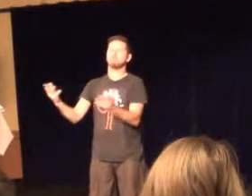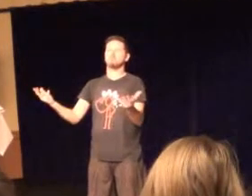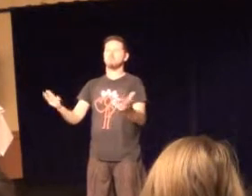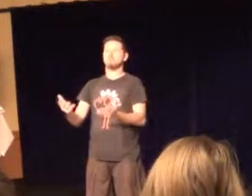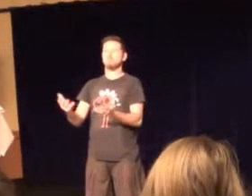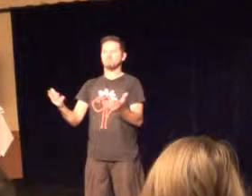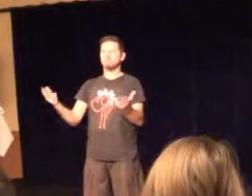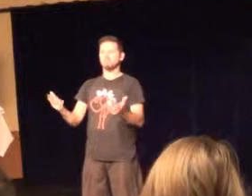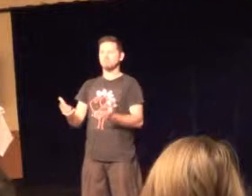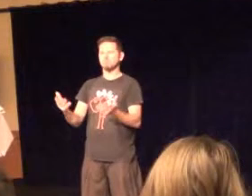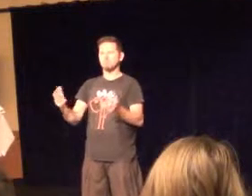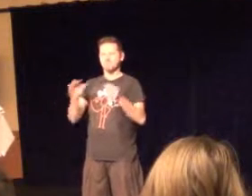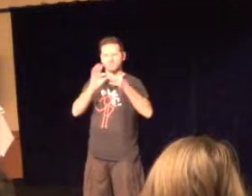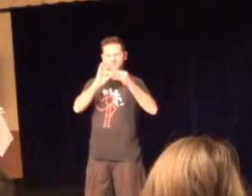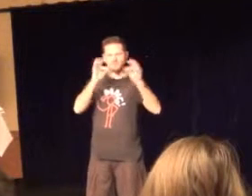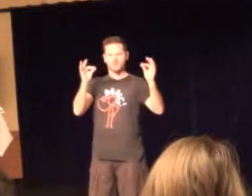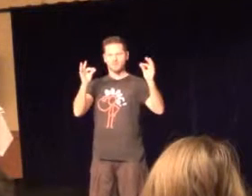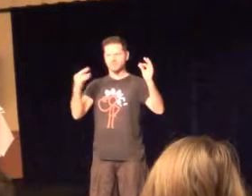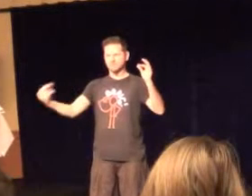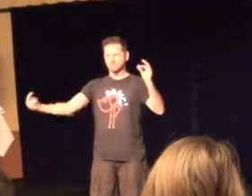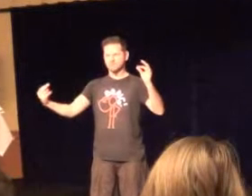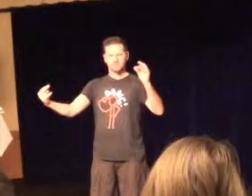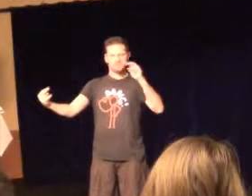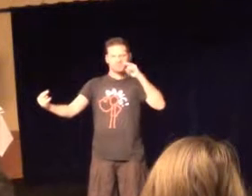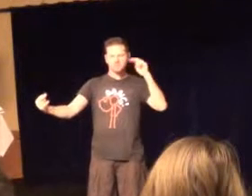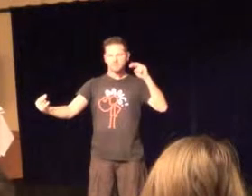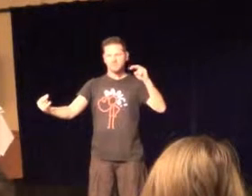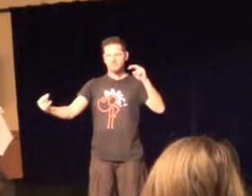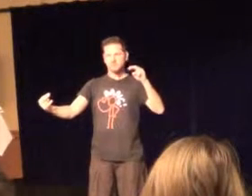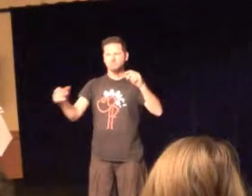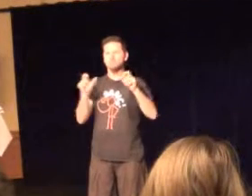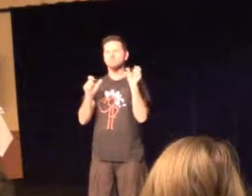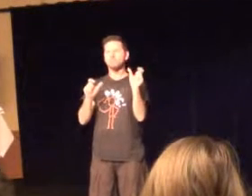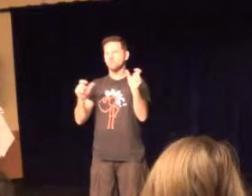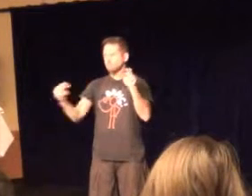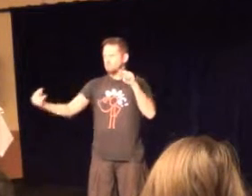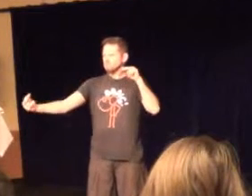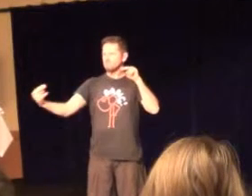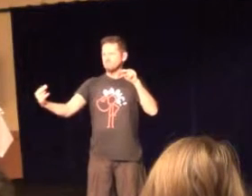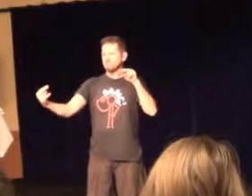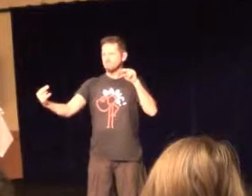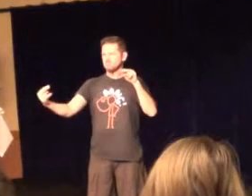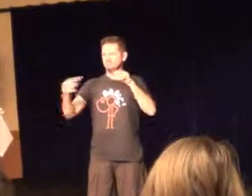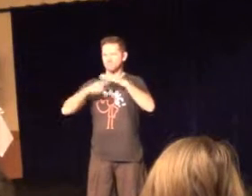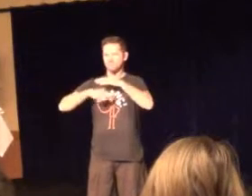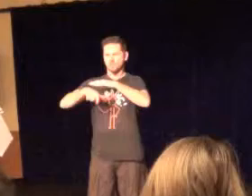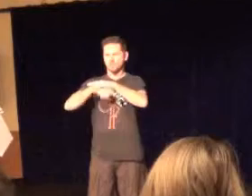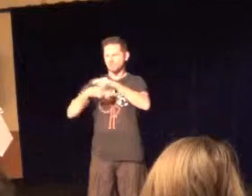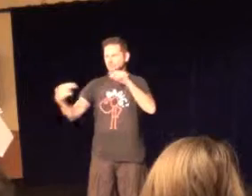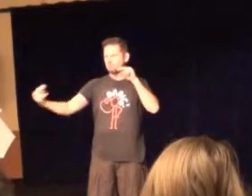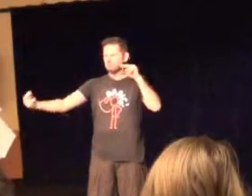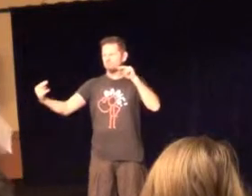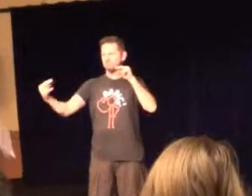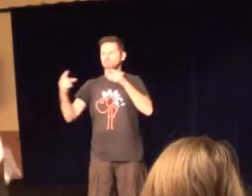Certainement pas les mêmes phrases, ni les mêmes mots, certainement pas le même langage.